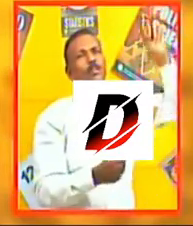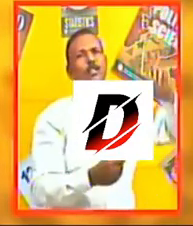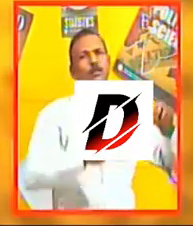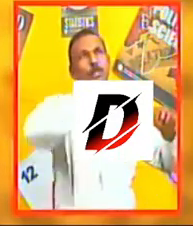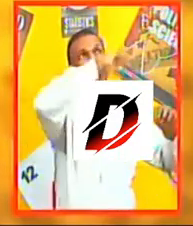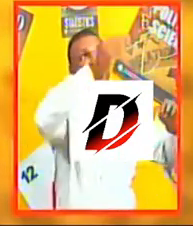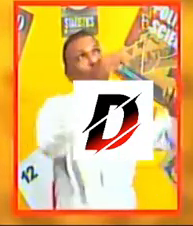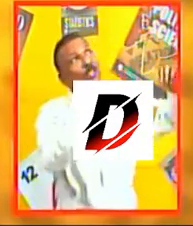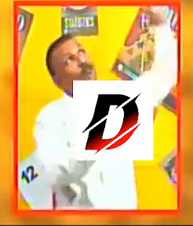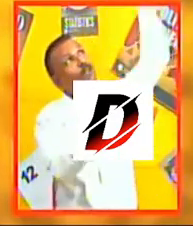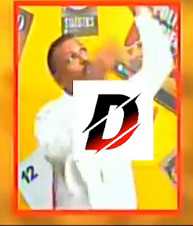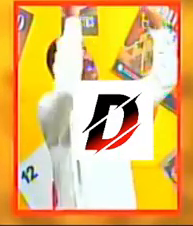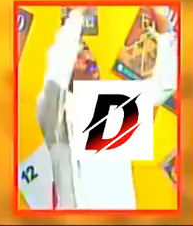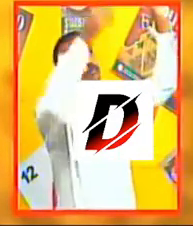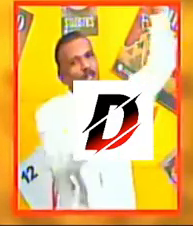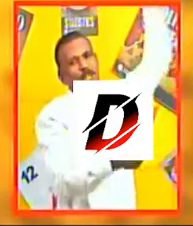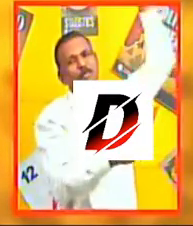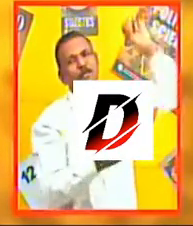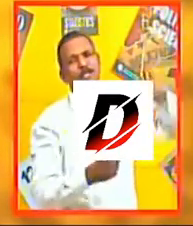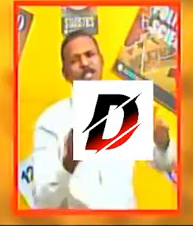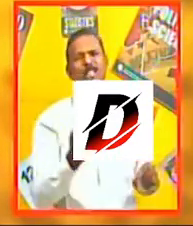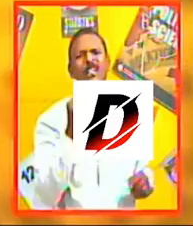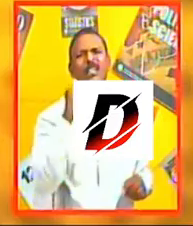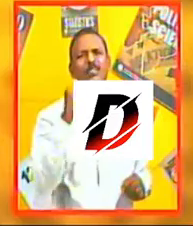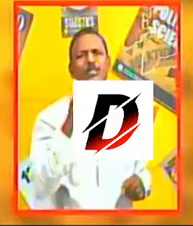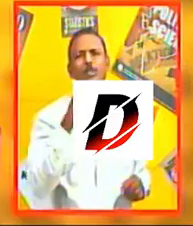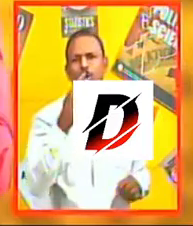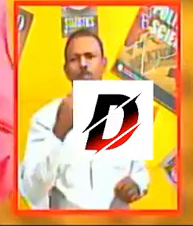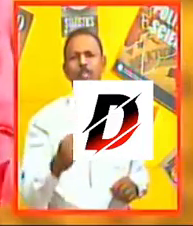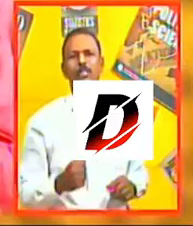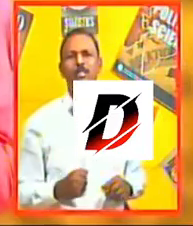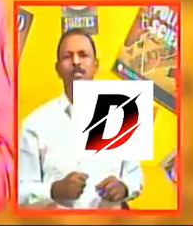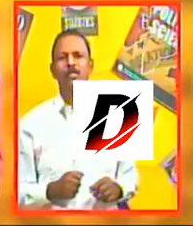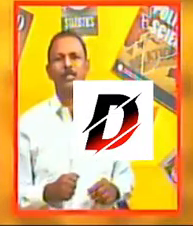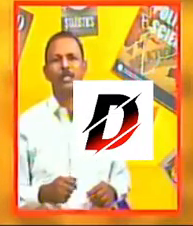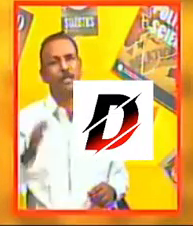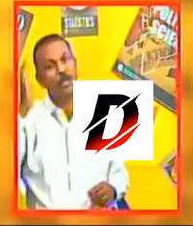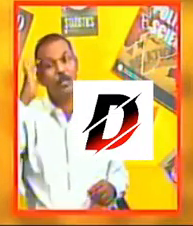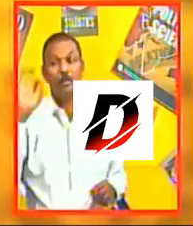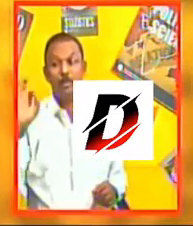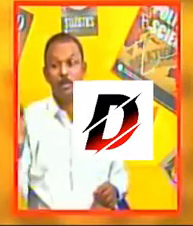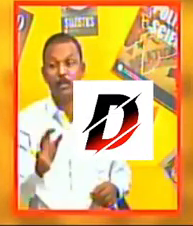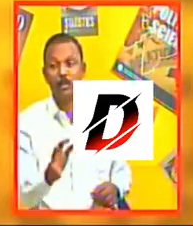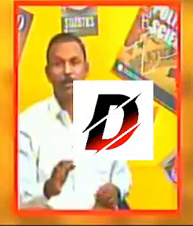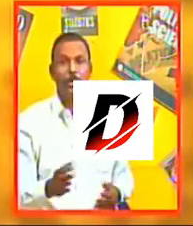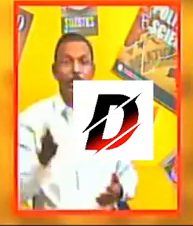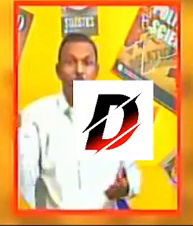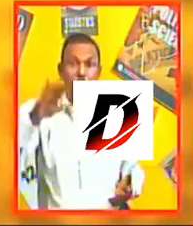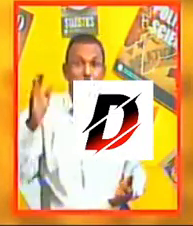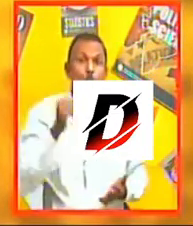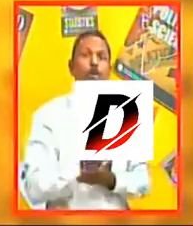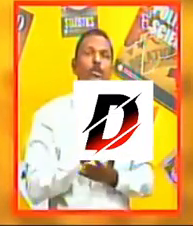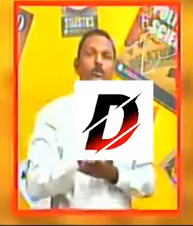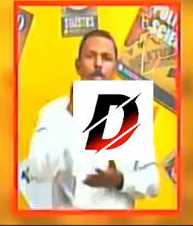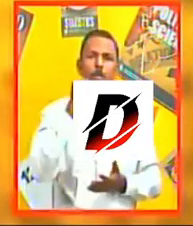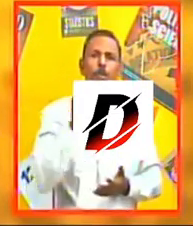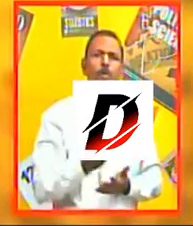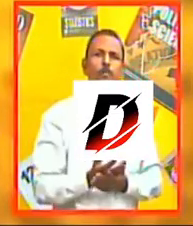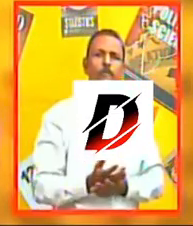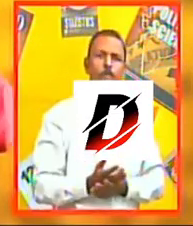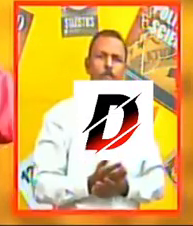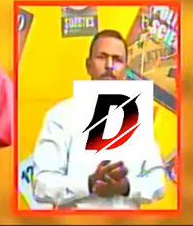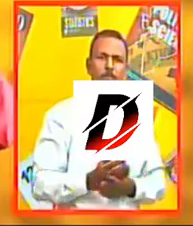எப்படி மாறும்? சரி ஓகே, அப்படியா, சரி இதற்கு என்ன பதில் அப்படின்னு பார்த்தோம்னா நல்லா புரிஞ்சுங்க.